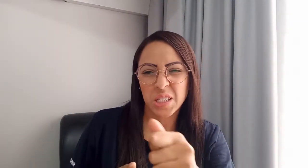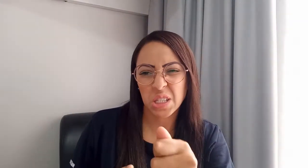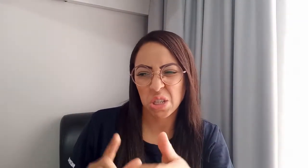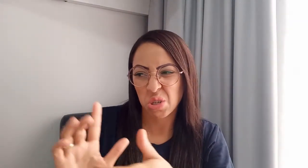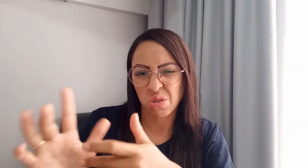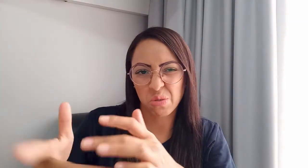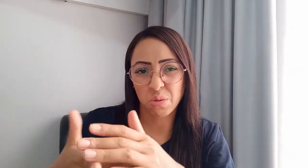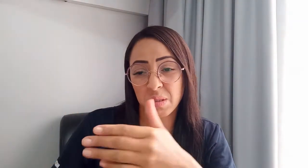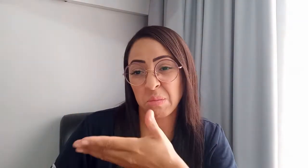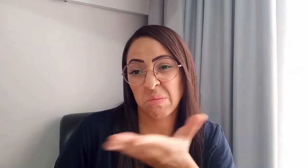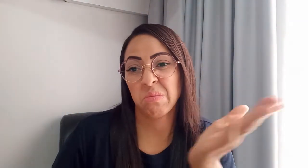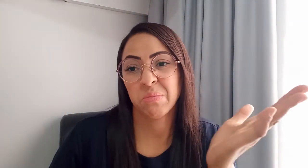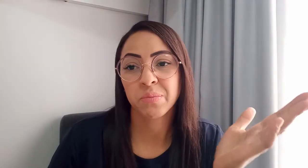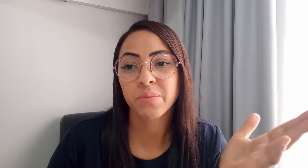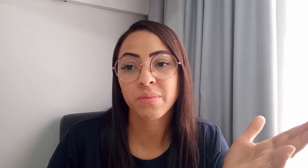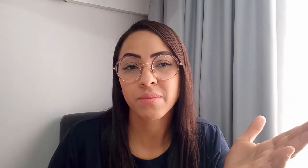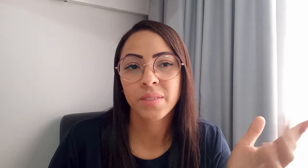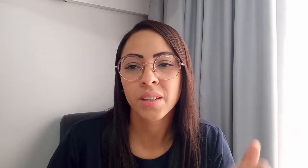venci Jesus?